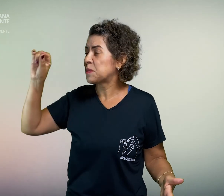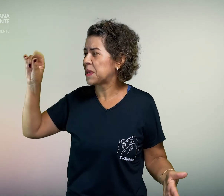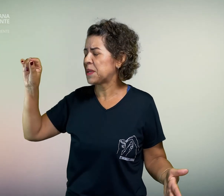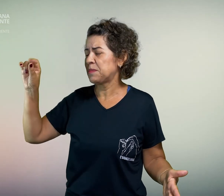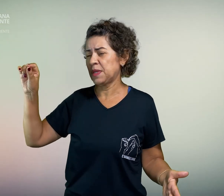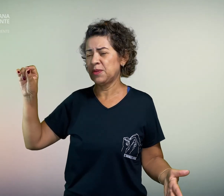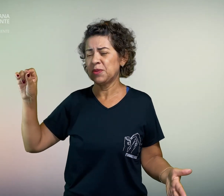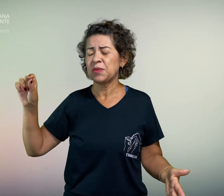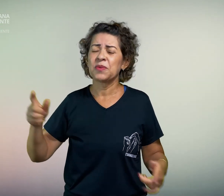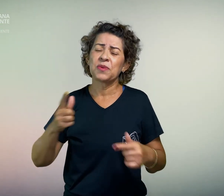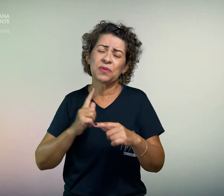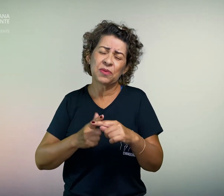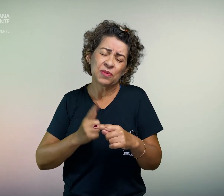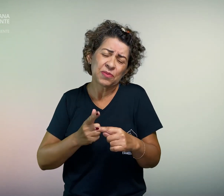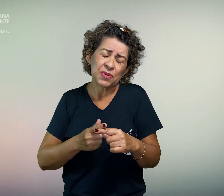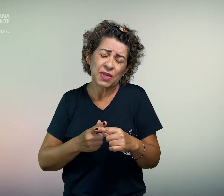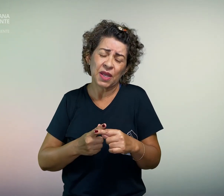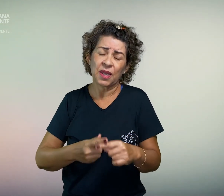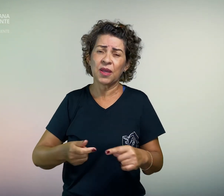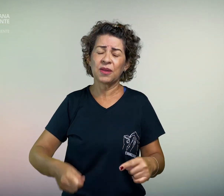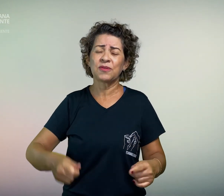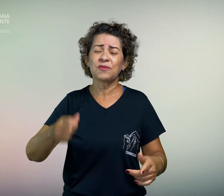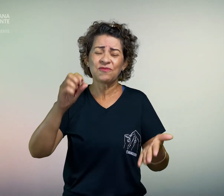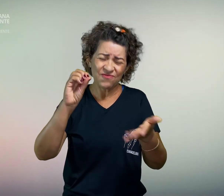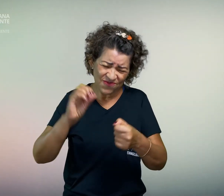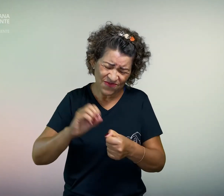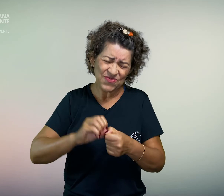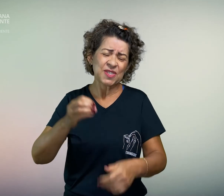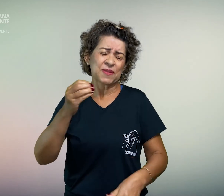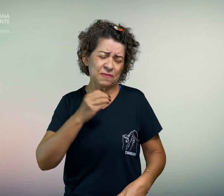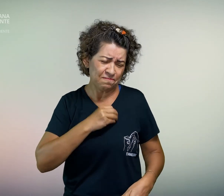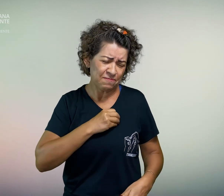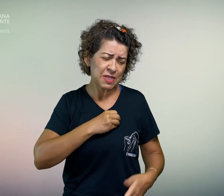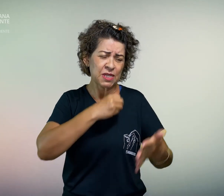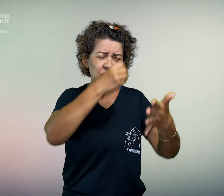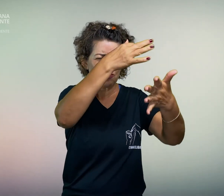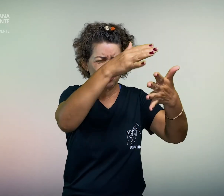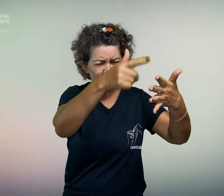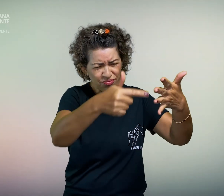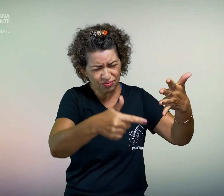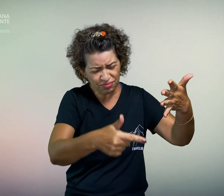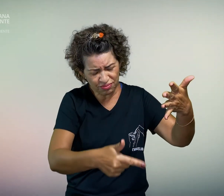eu me arrependo de ter cometido este pecado e te peço perdão.